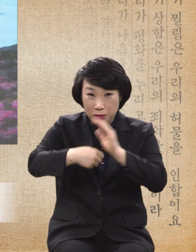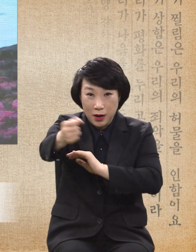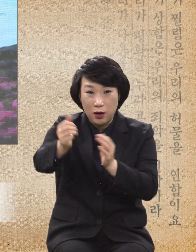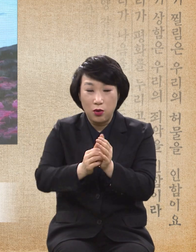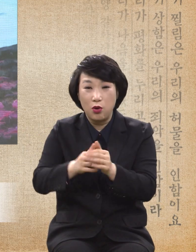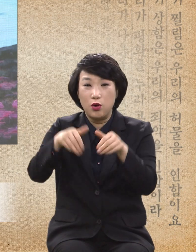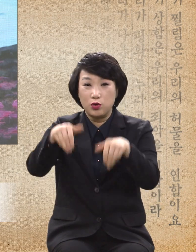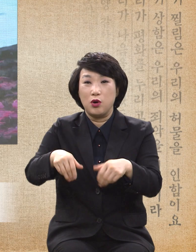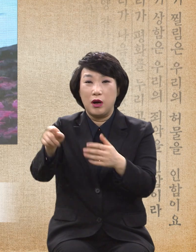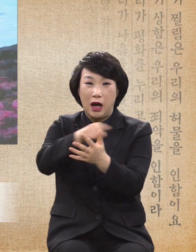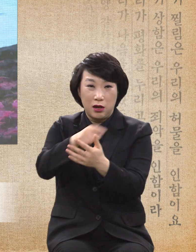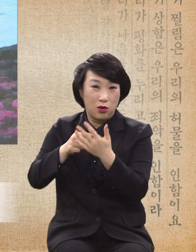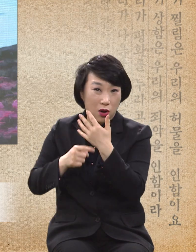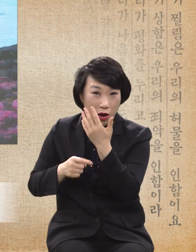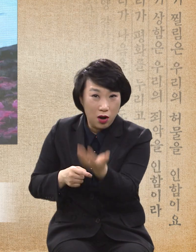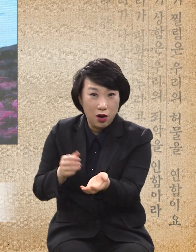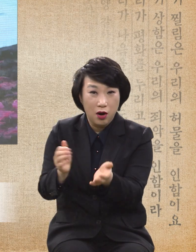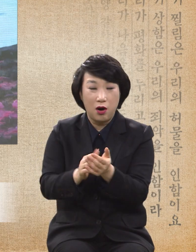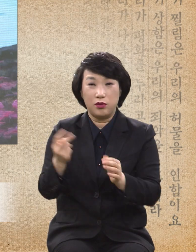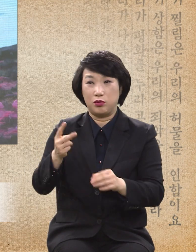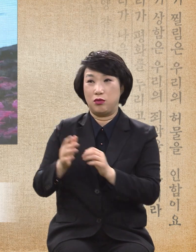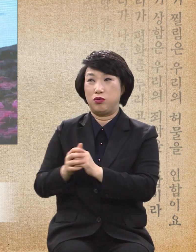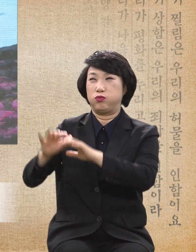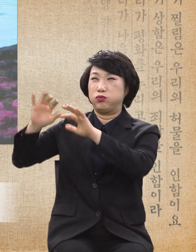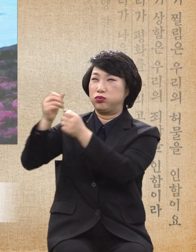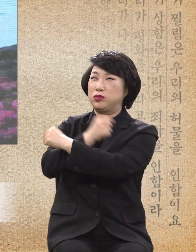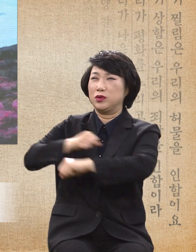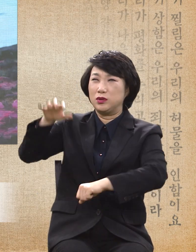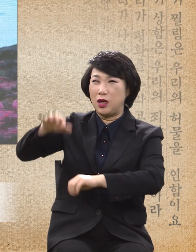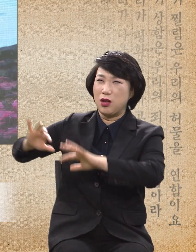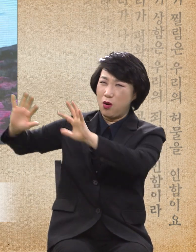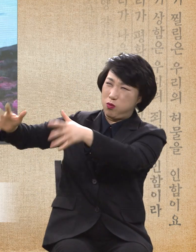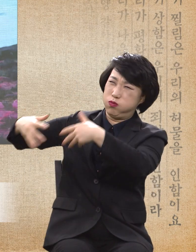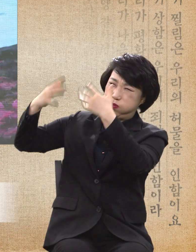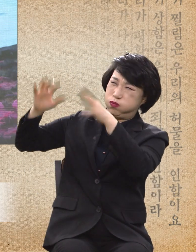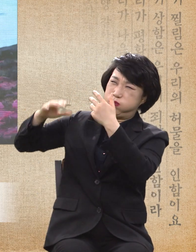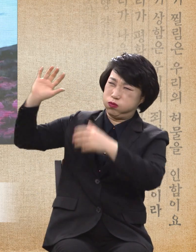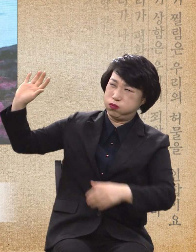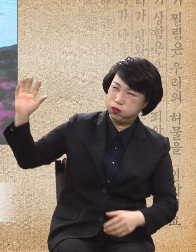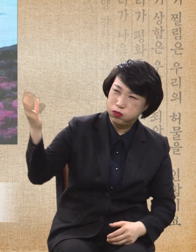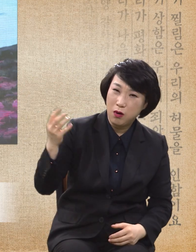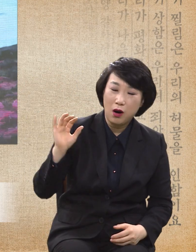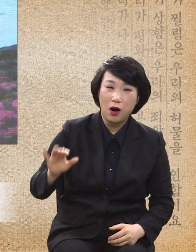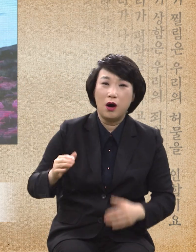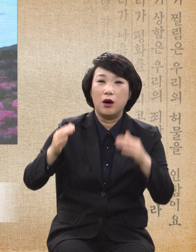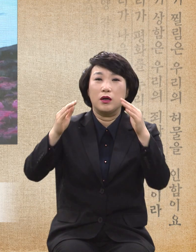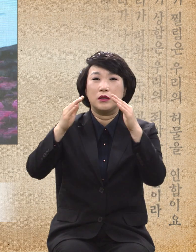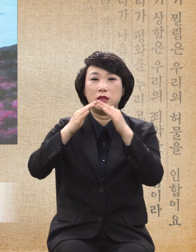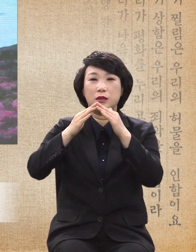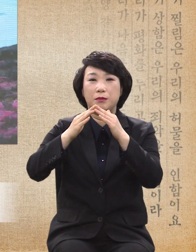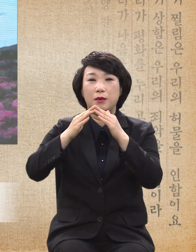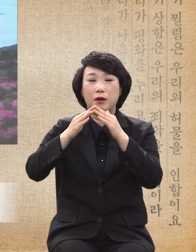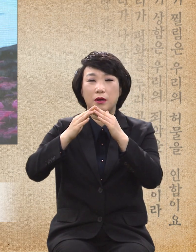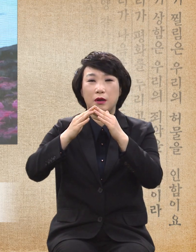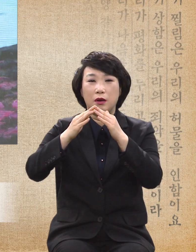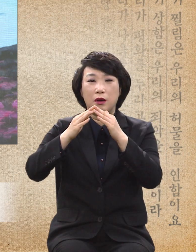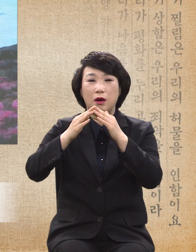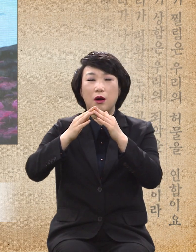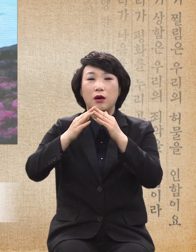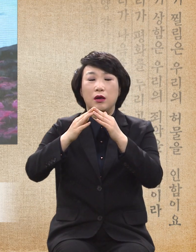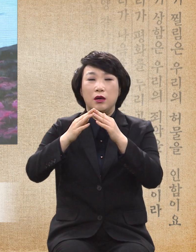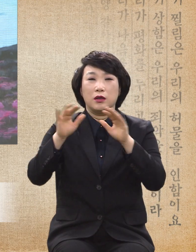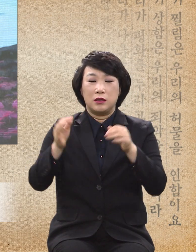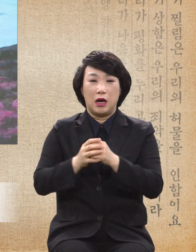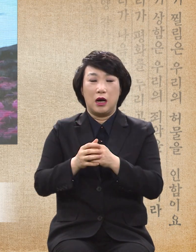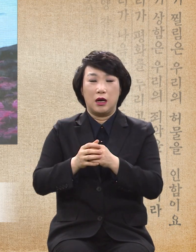죽이고, 또 거친 들에다 강한 대풍이 불어서 아주 어느